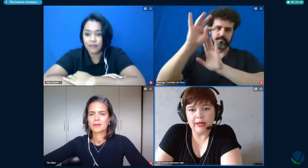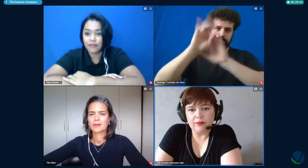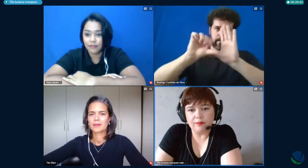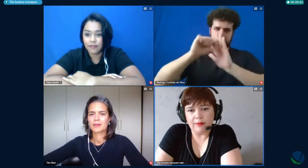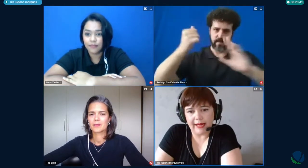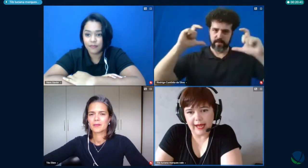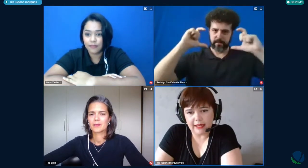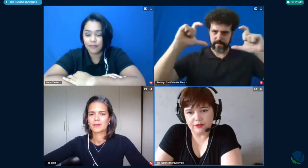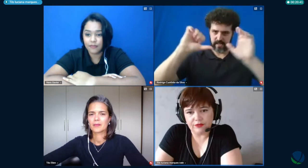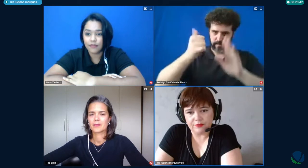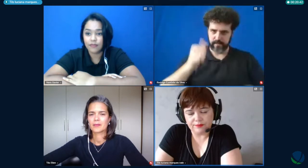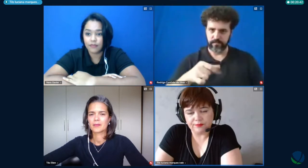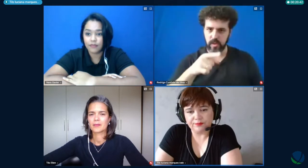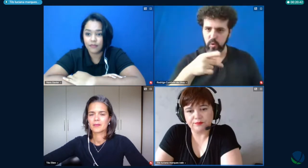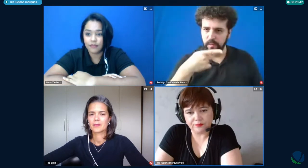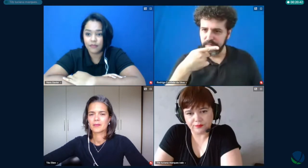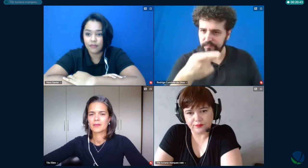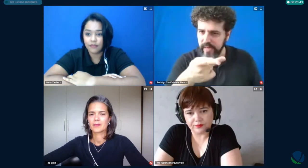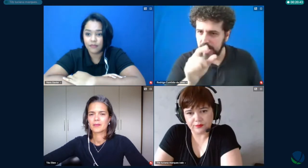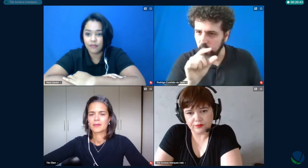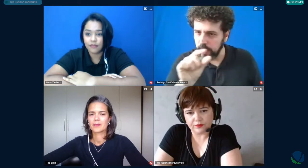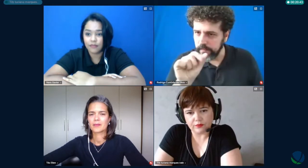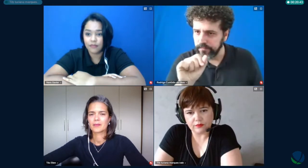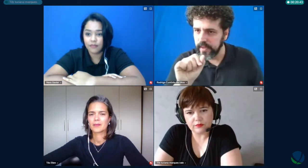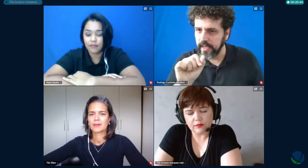no primeiro parágrafo,